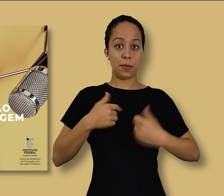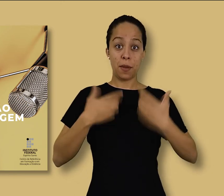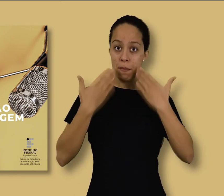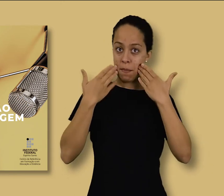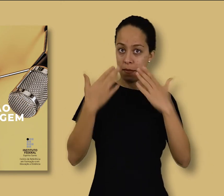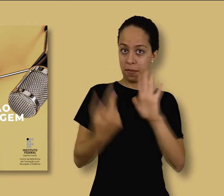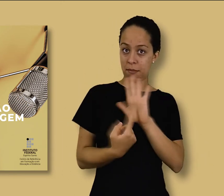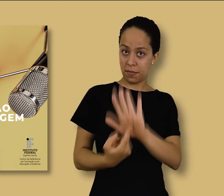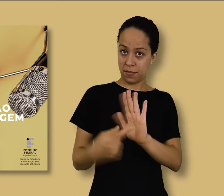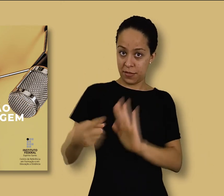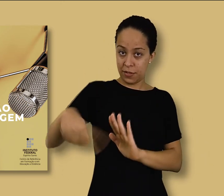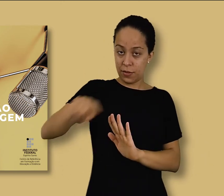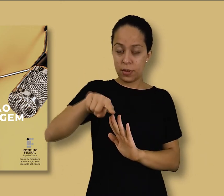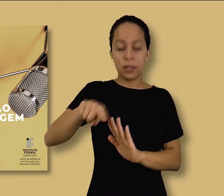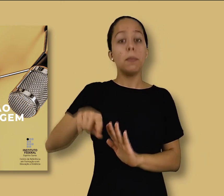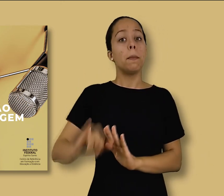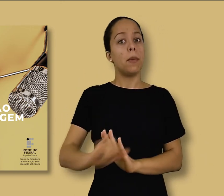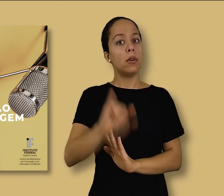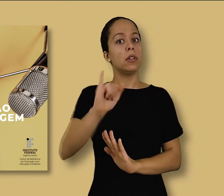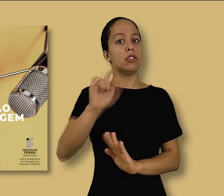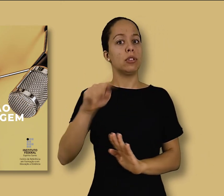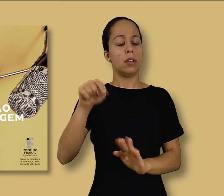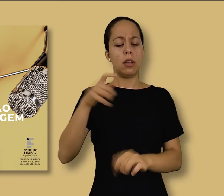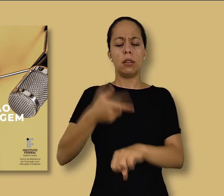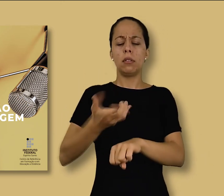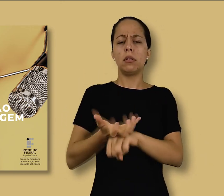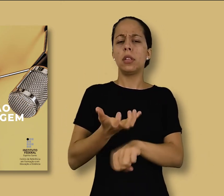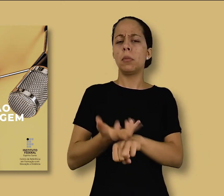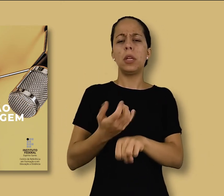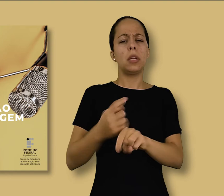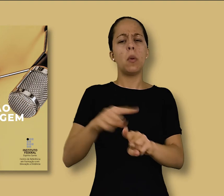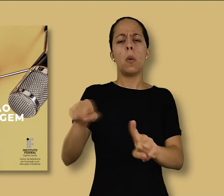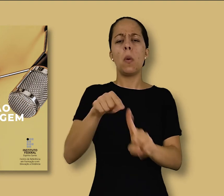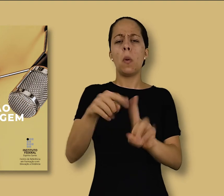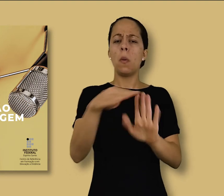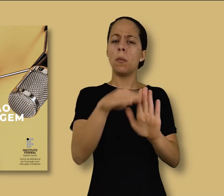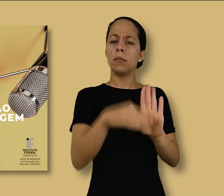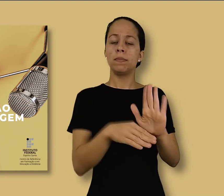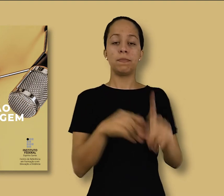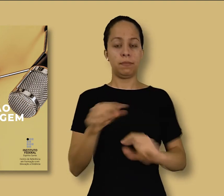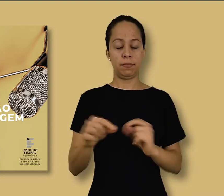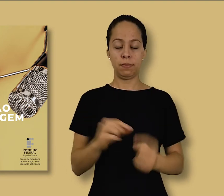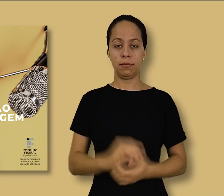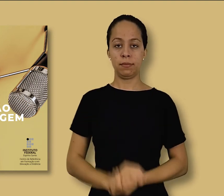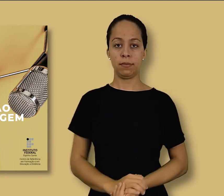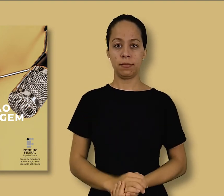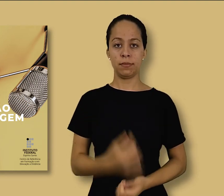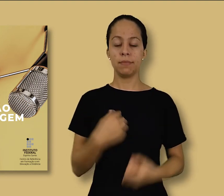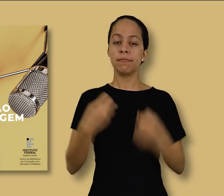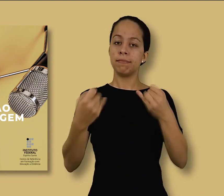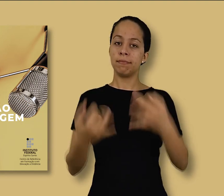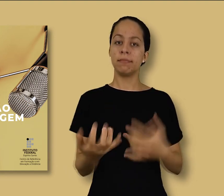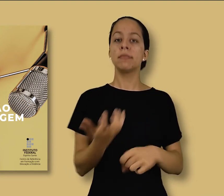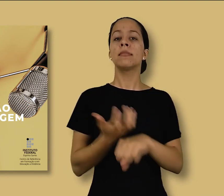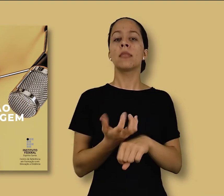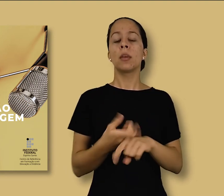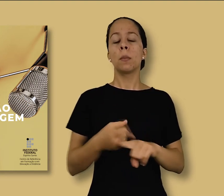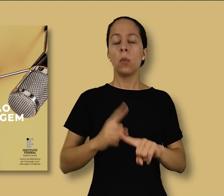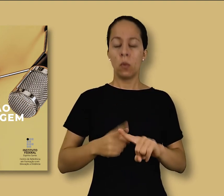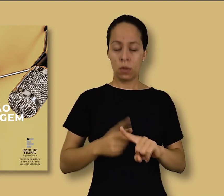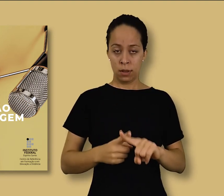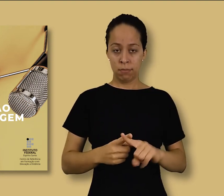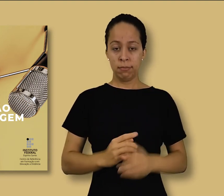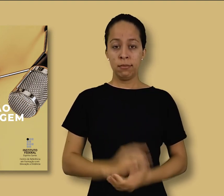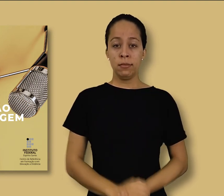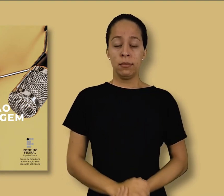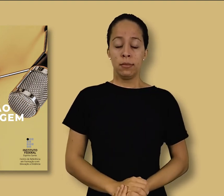aí vale também falar um pouco durante essa apresentação com vocês né dos objetivos que temos